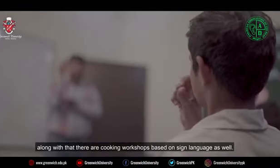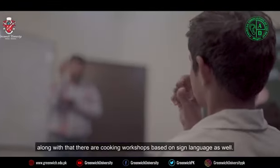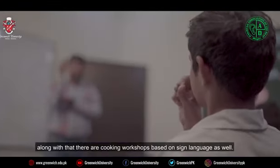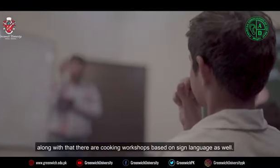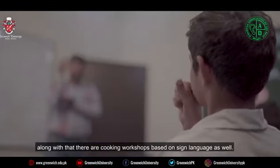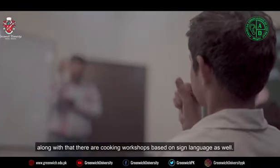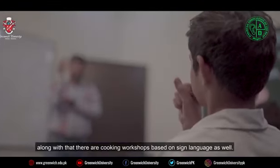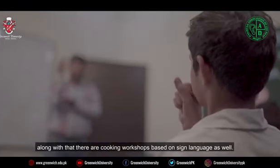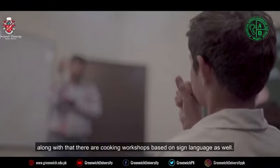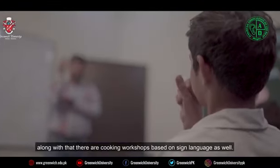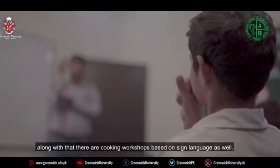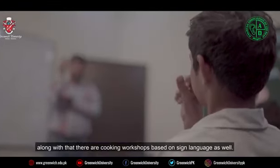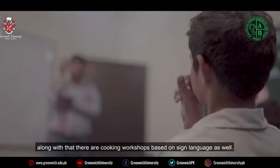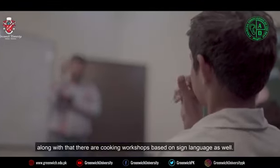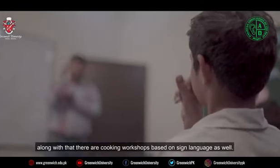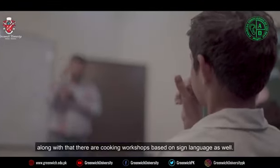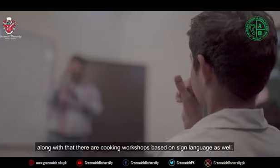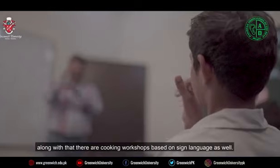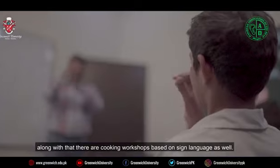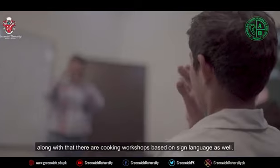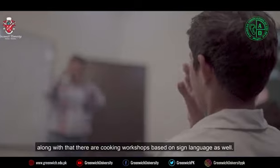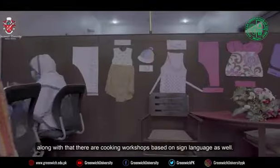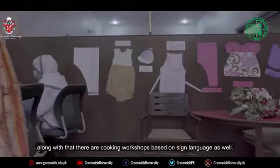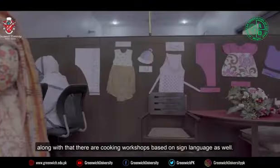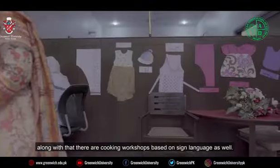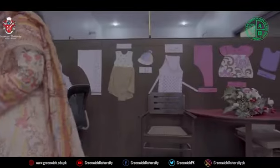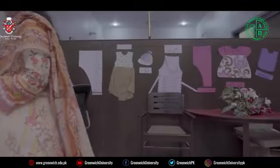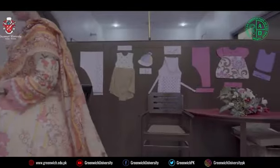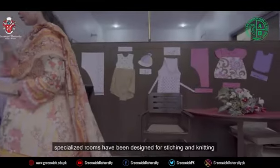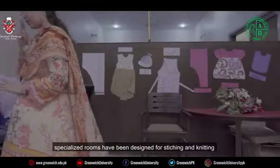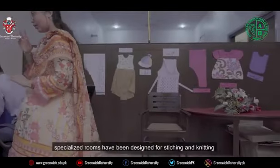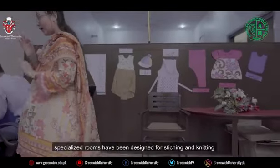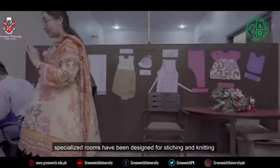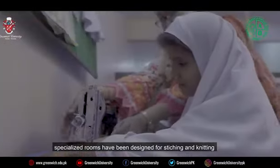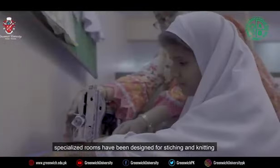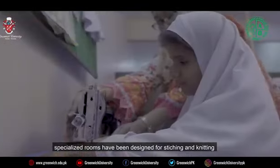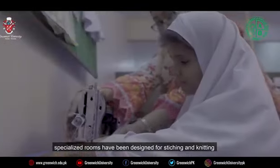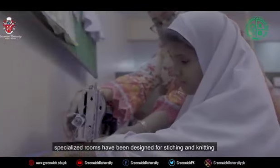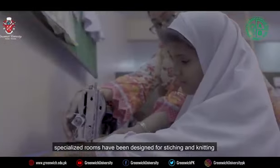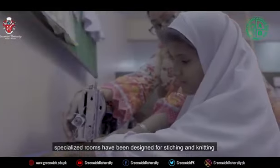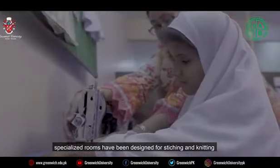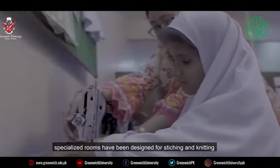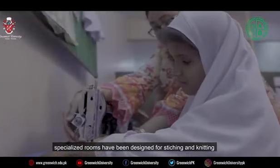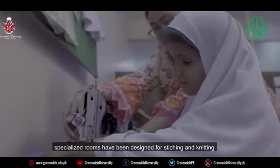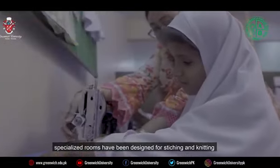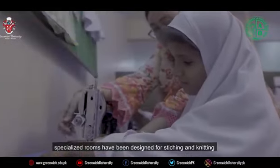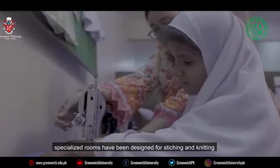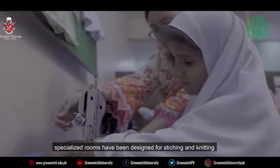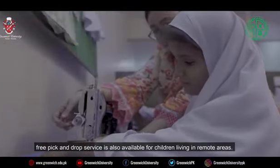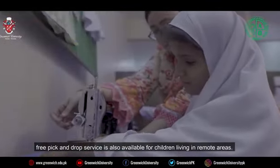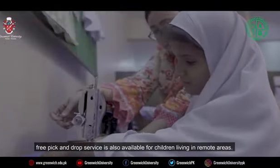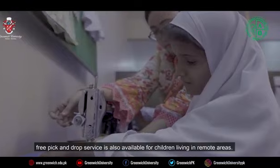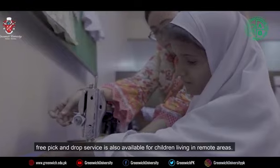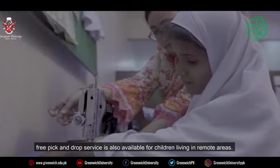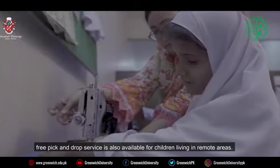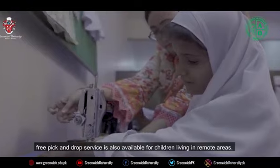ज़बान पर मुश्तमिल कुकिंग का हुनर भी सिखाया जाता है। सिलाई और कढ़ाई के लिए ख़ास क्लासेस बनाई गई हैं। यहाँ बच्चों को